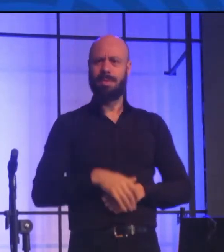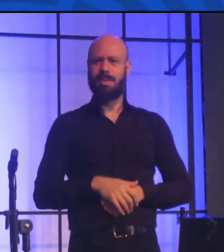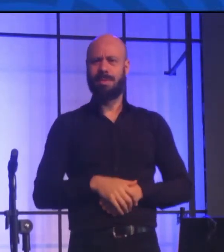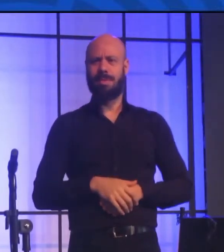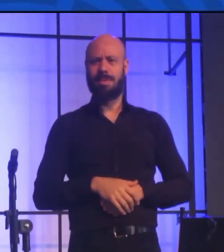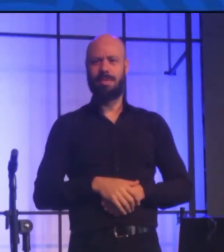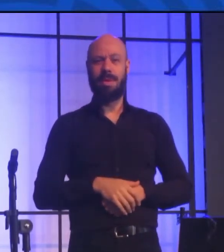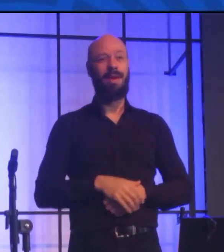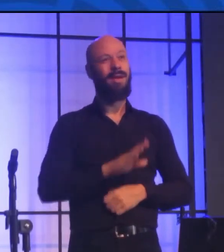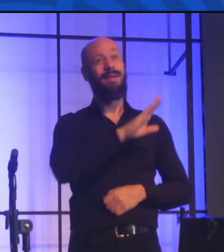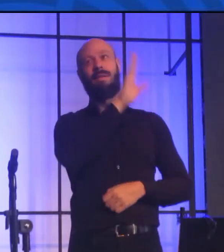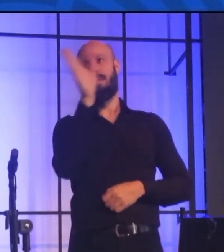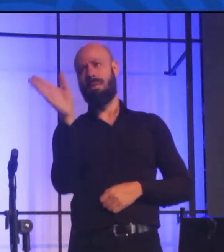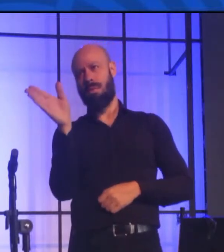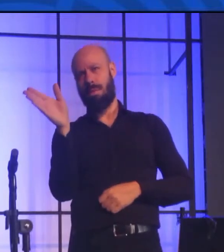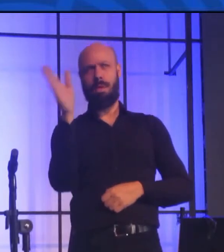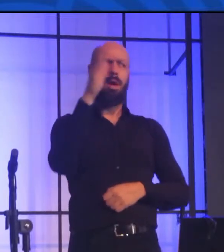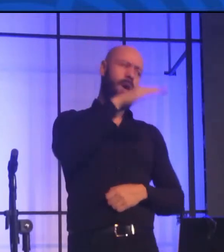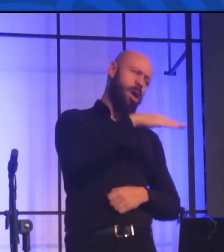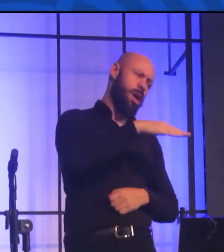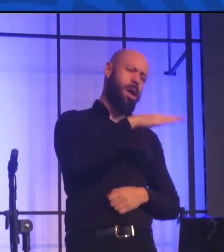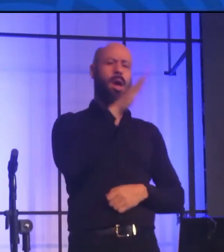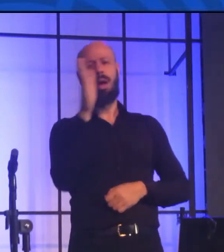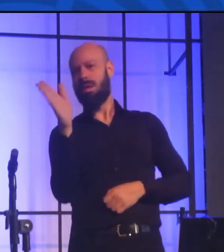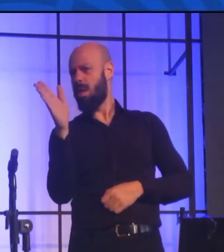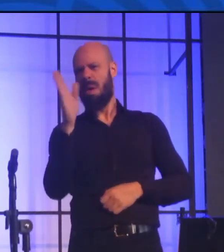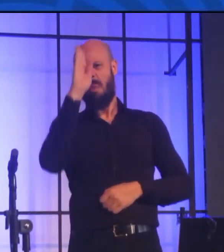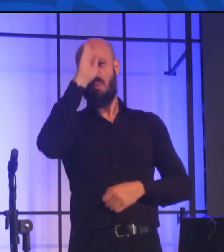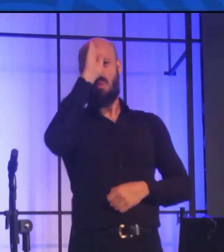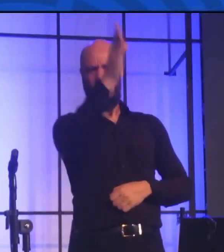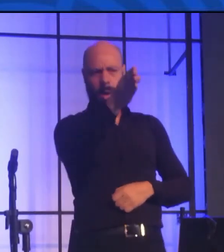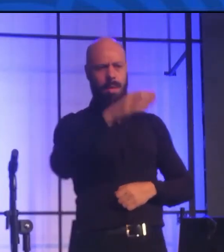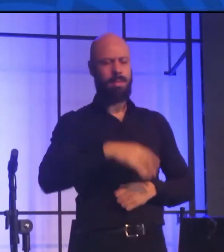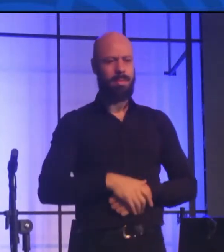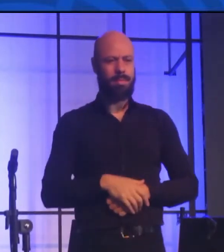Eu vou cortar uma árvore e vou construir uma casa. Pronto.